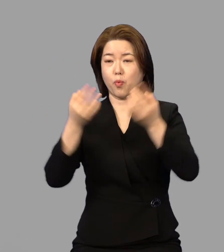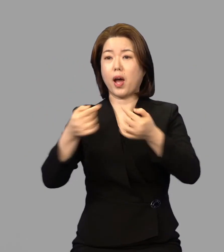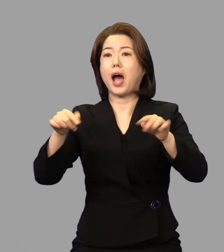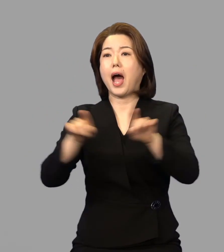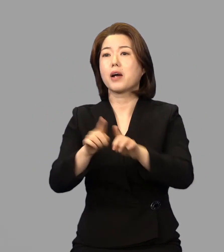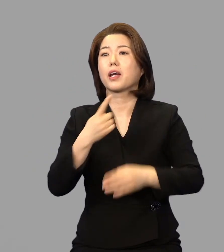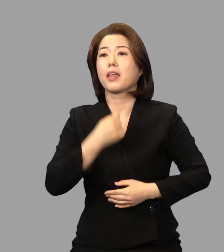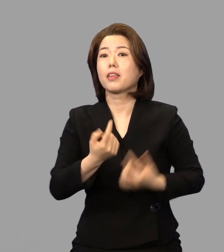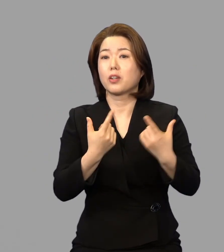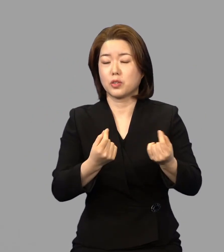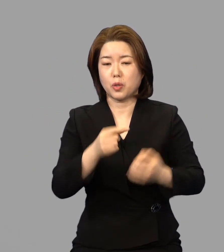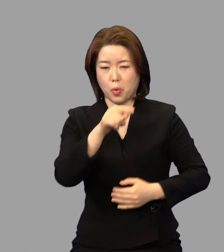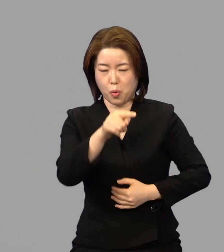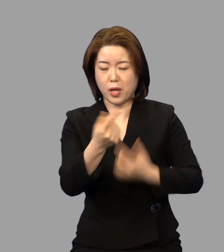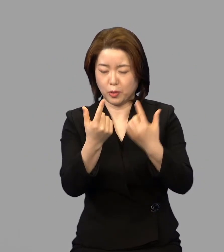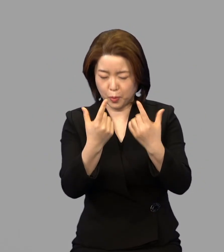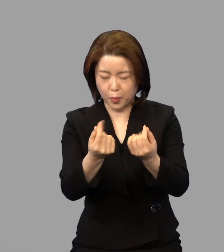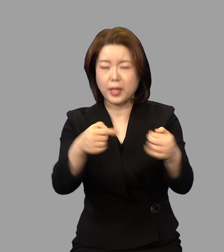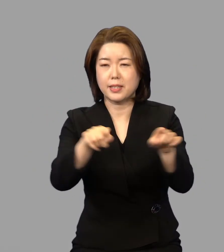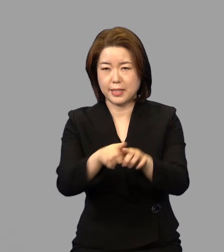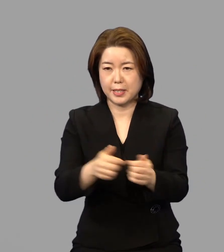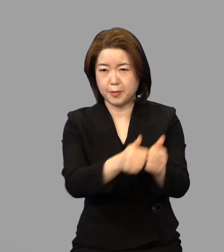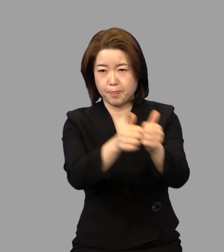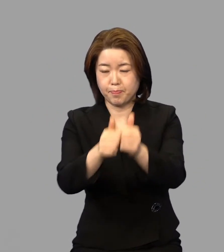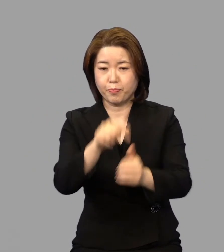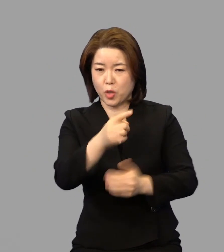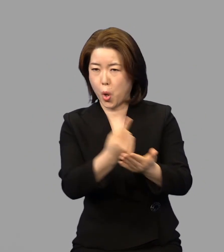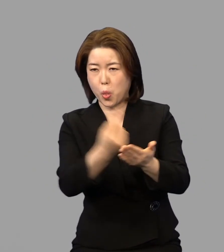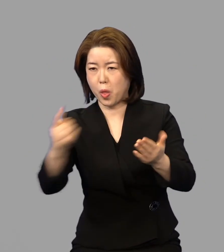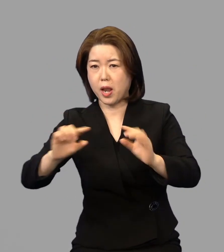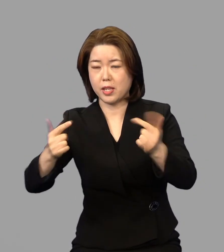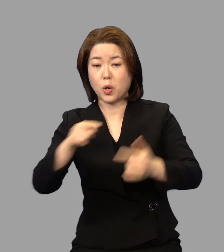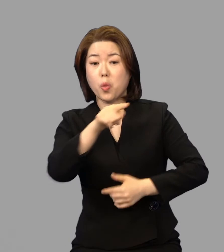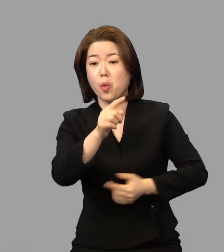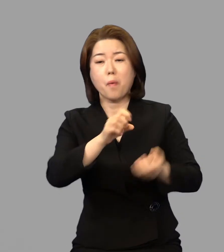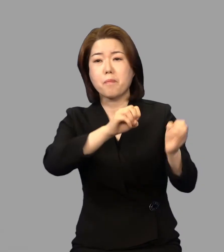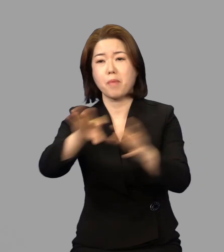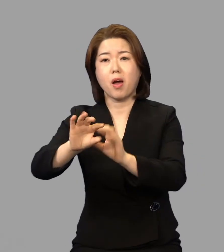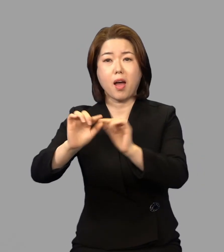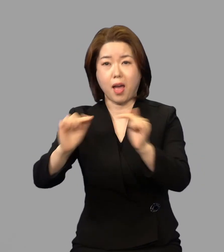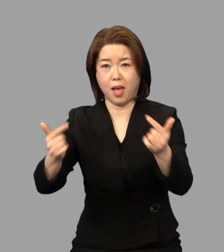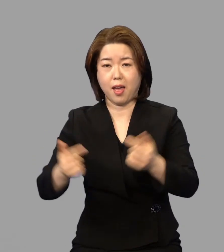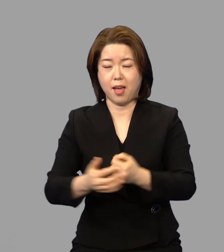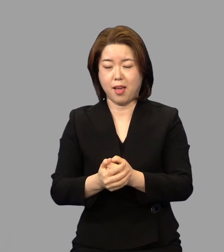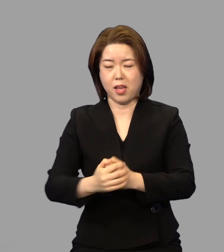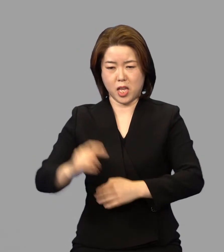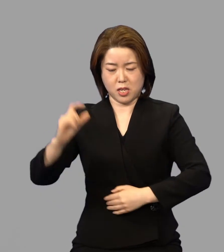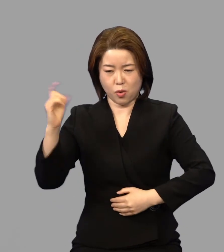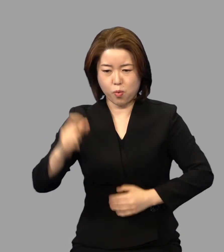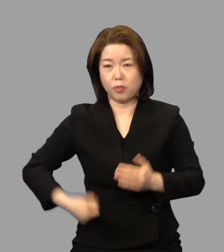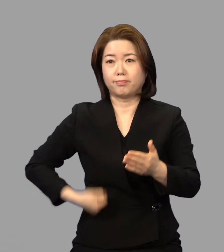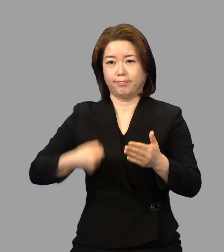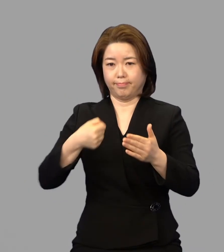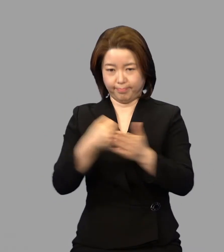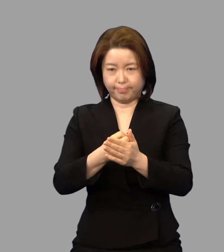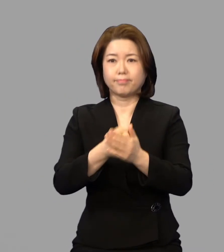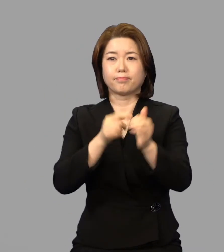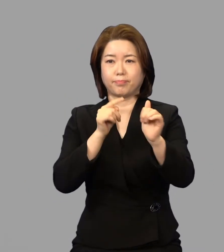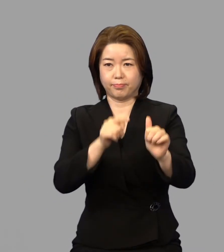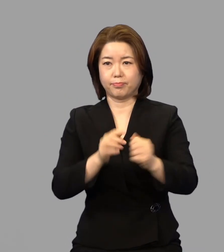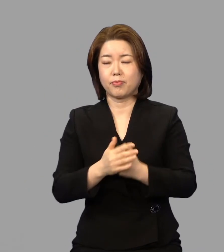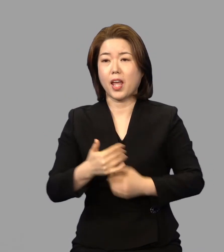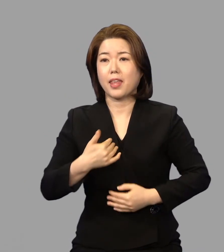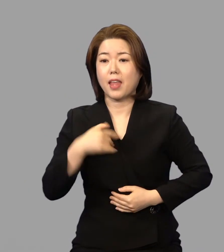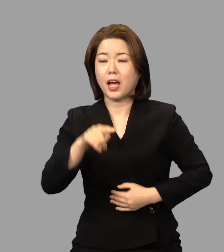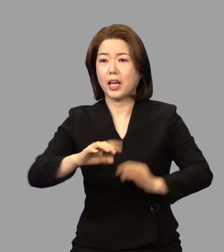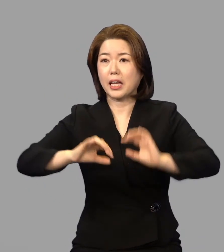같이 너와 함께하며 너를 떠나지 아니하며 버리지 아니하겠다. 굳세고 용감하여라. 내가 이